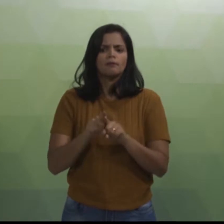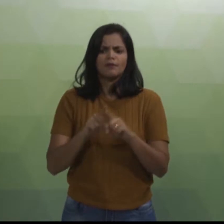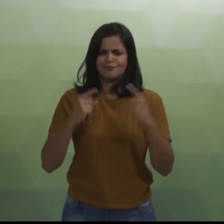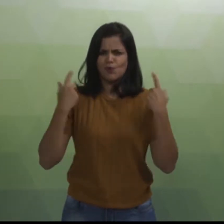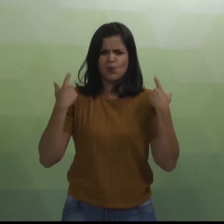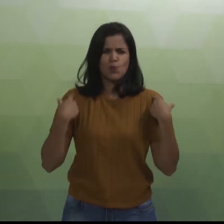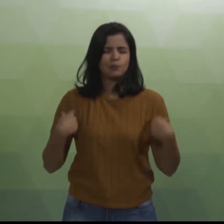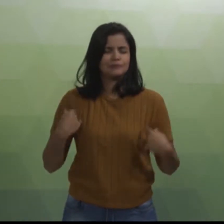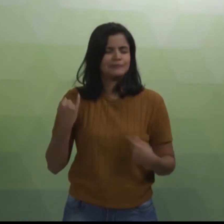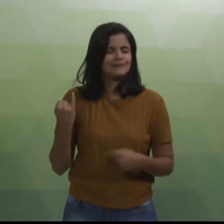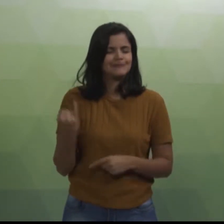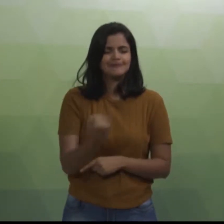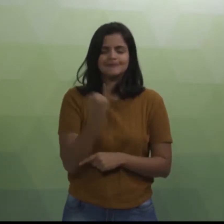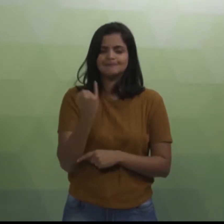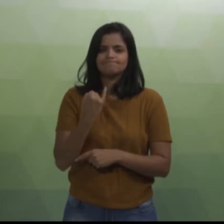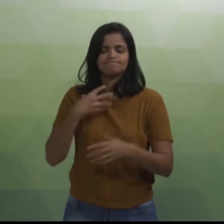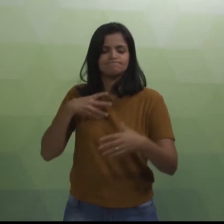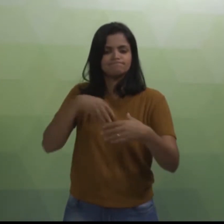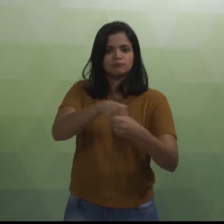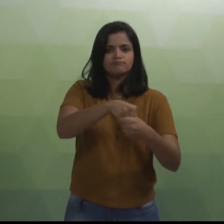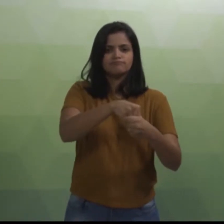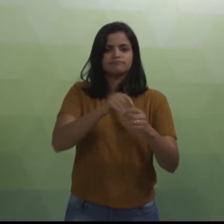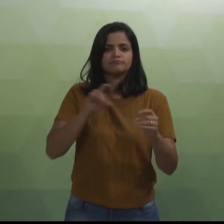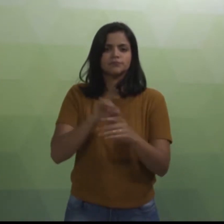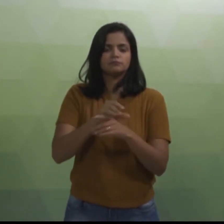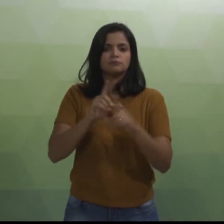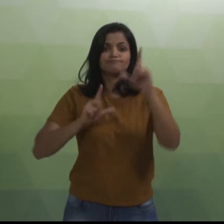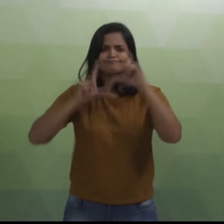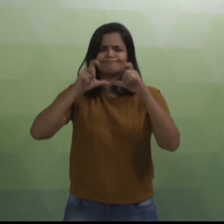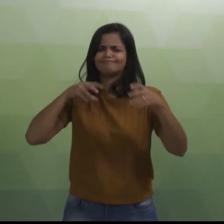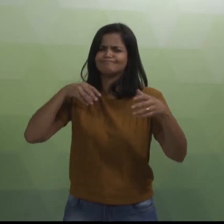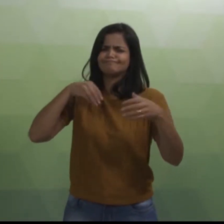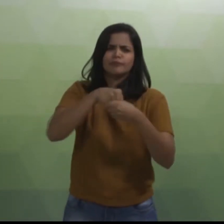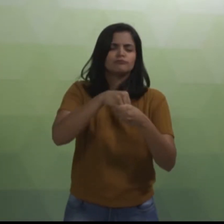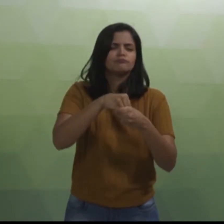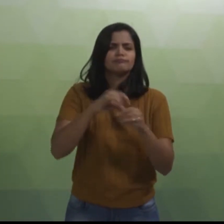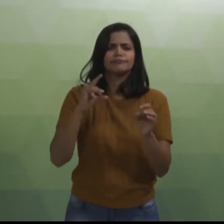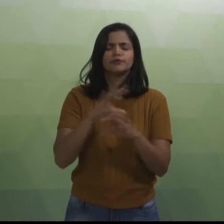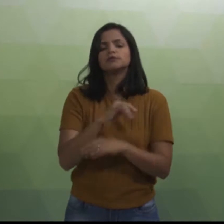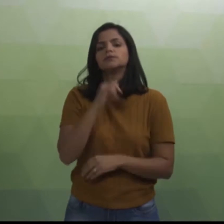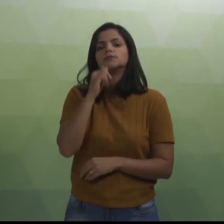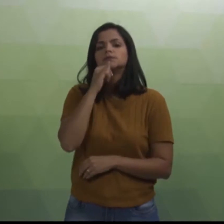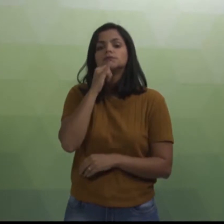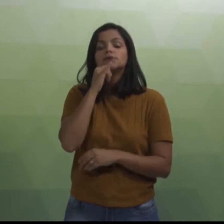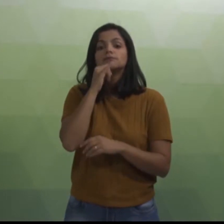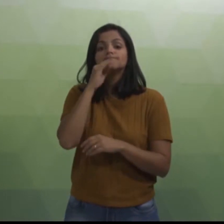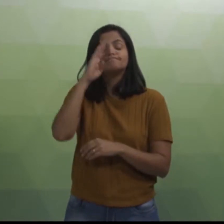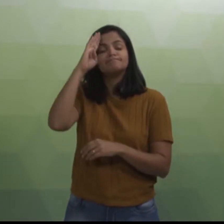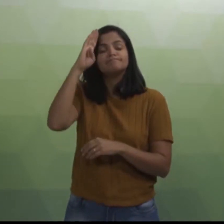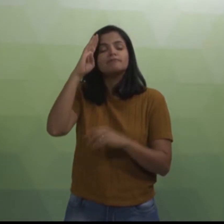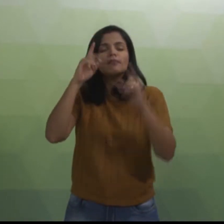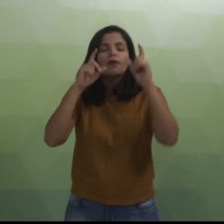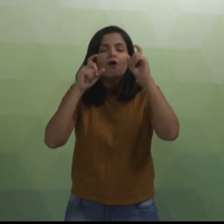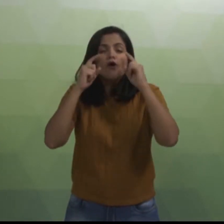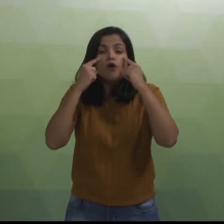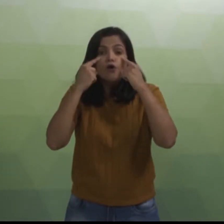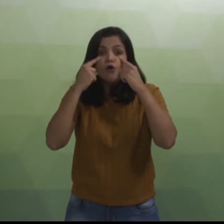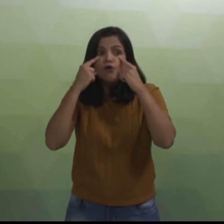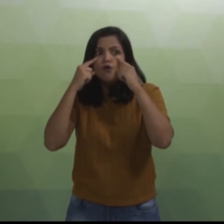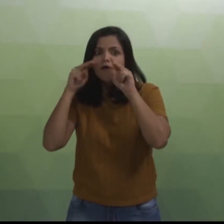Percebam que o corpo e a expressão facial é de extrema relevância no processo de